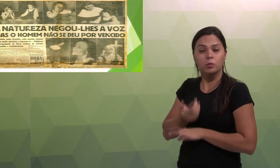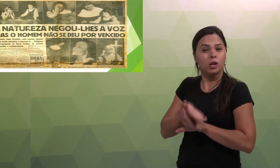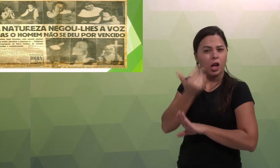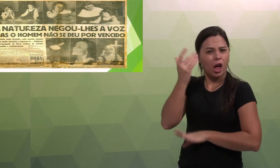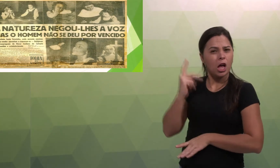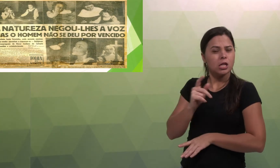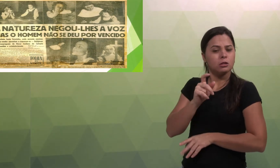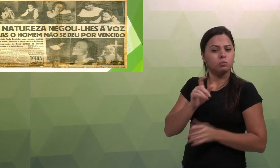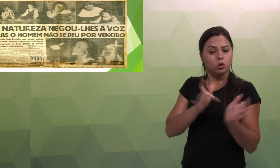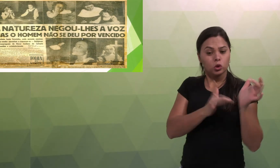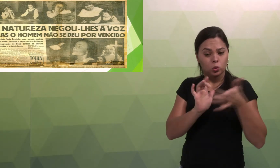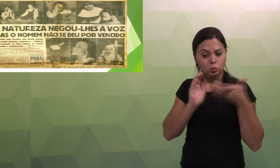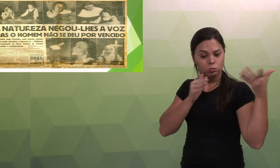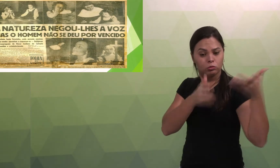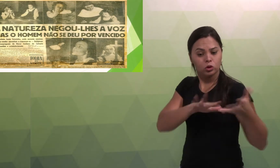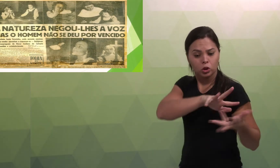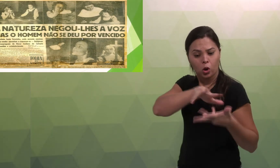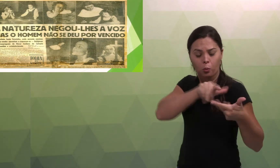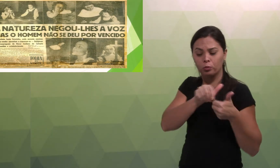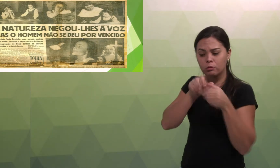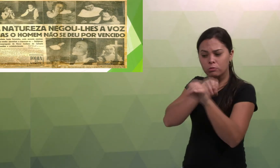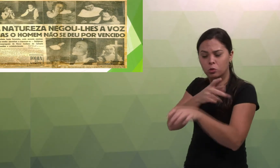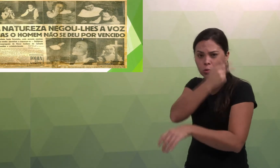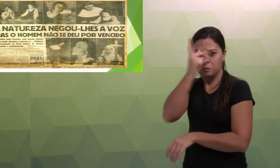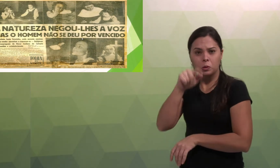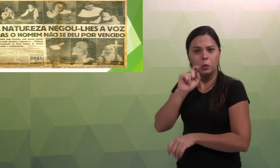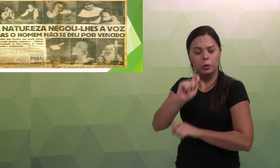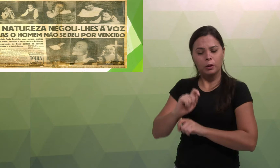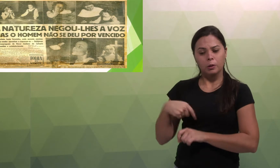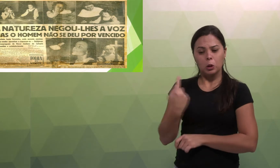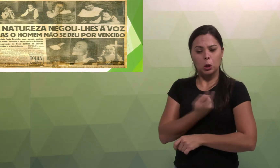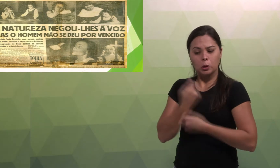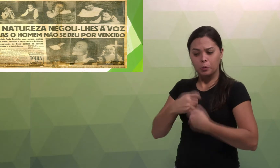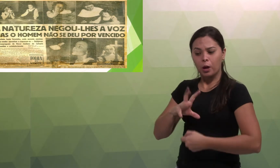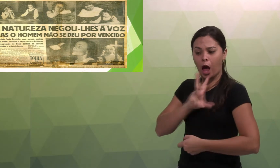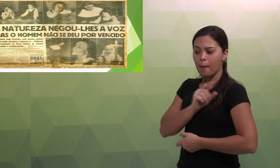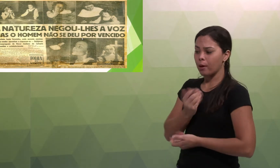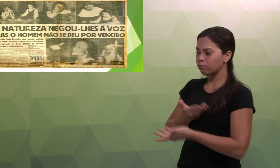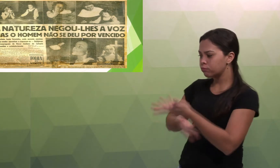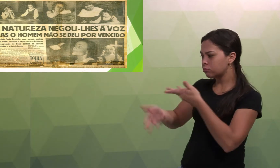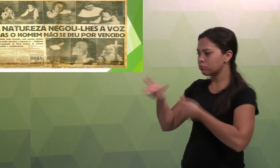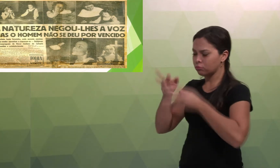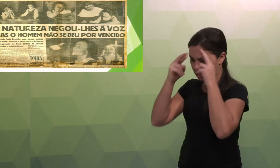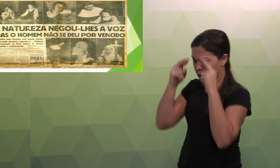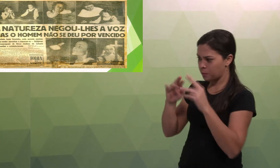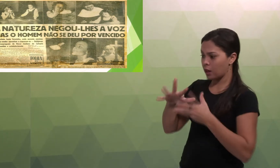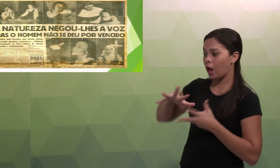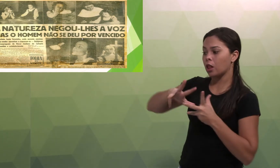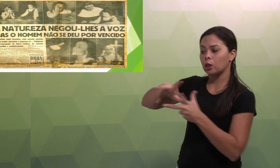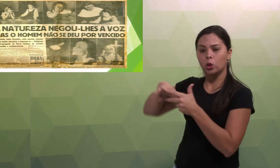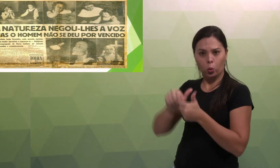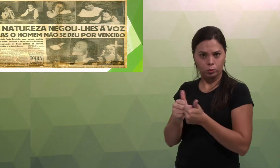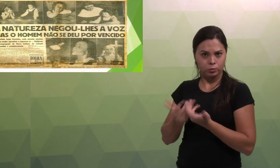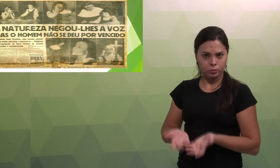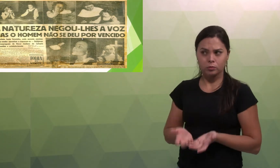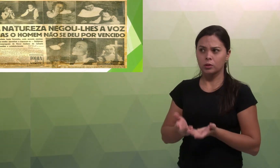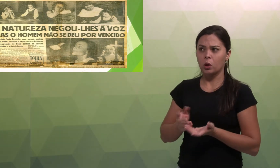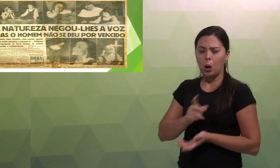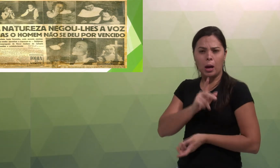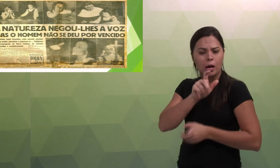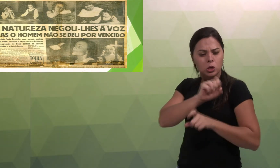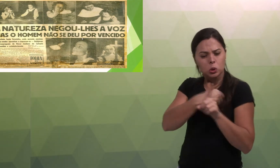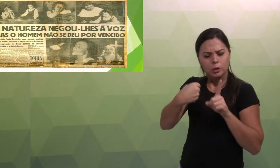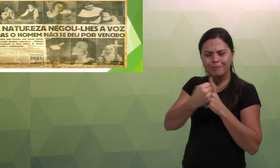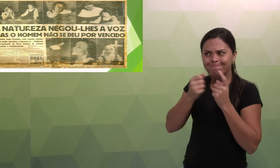a ensinar às pessoas que devemos amar uns aos outros e respeitar ao próximo. Então, houve uma mudança de pensamento